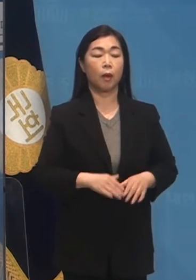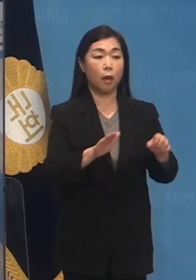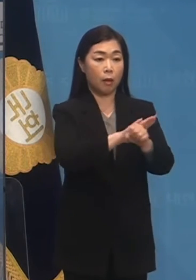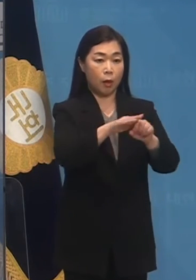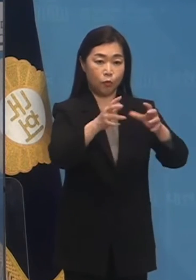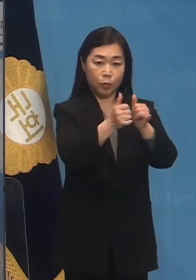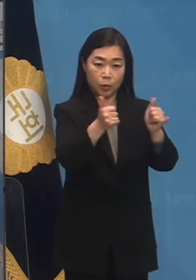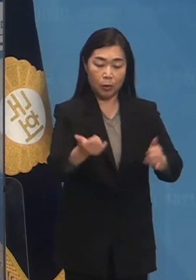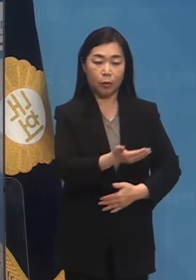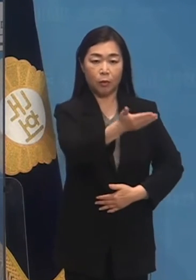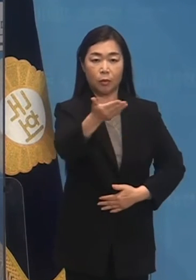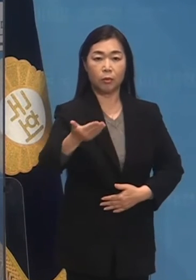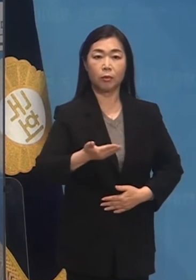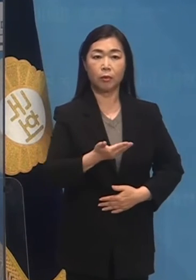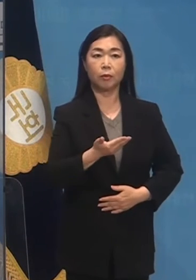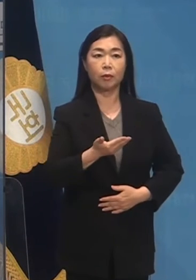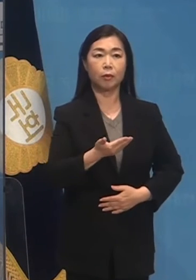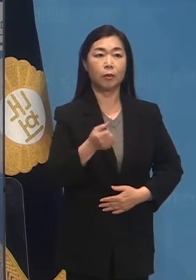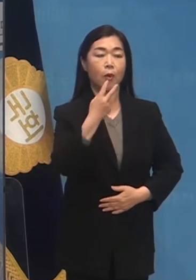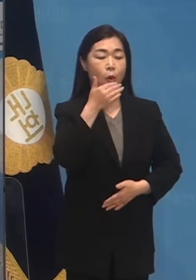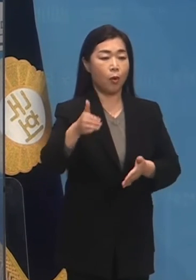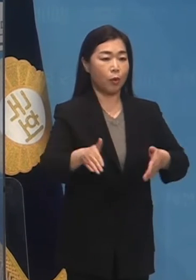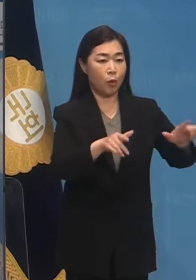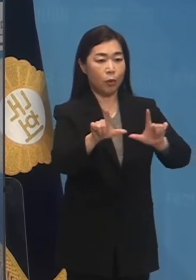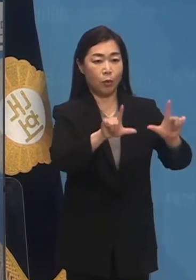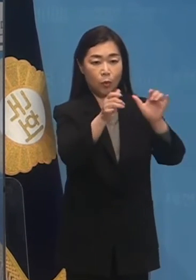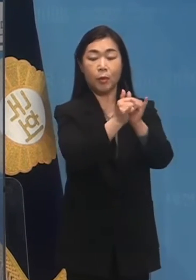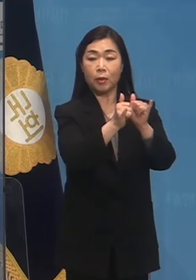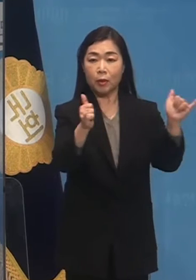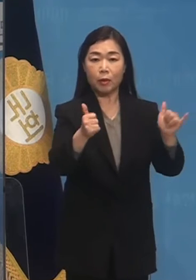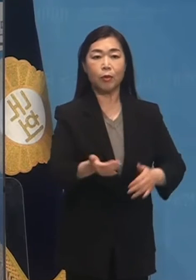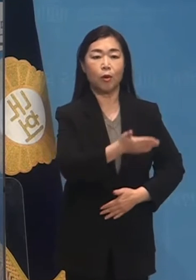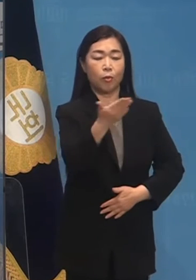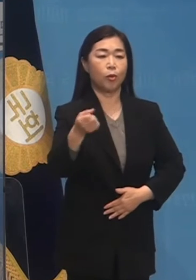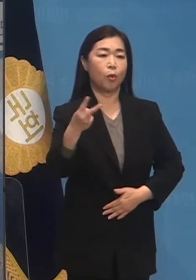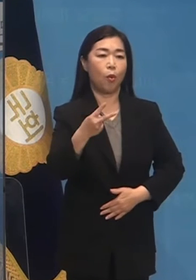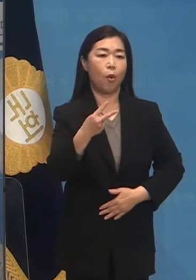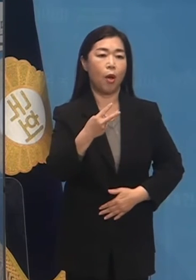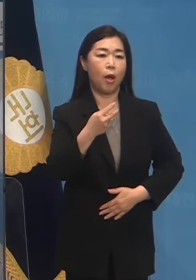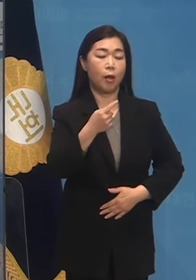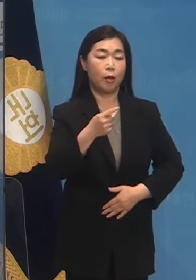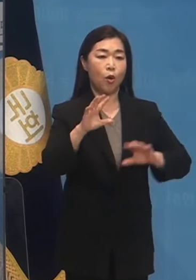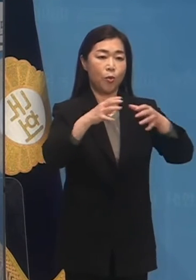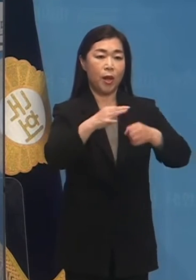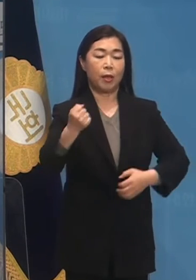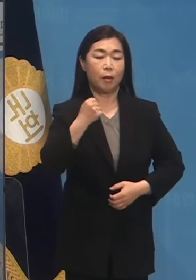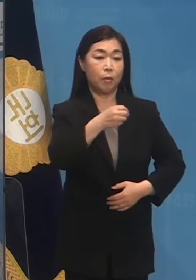사랑하는 국민 여러분, 경기도 도민 여러분, 당원 동지 여러분,